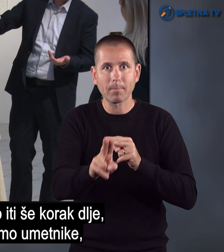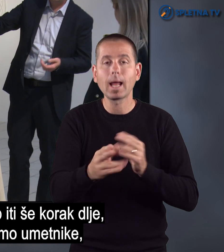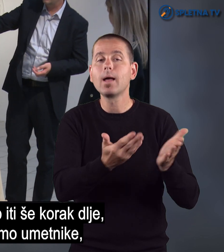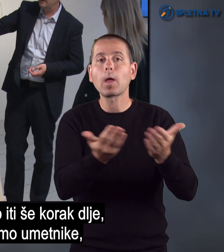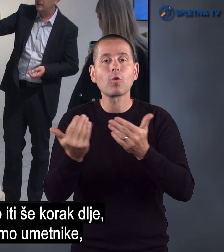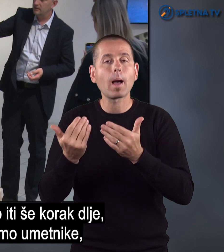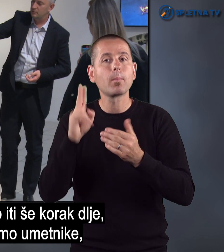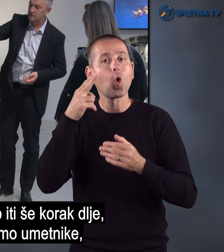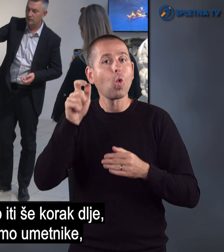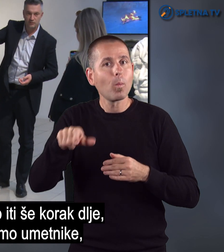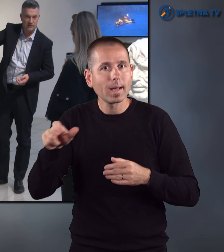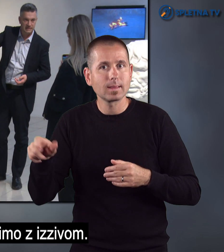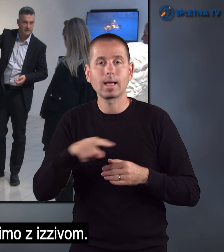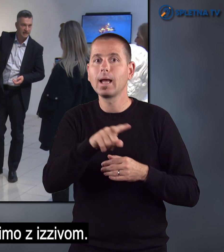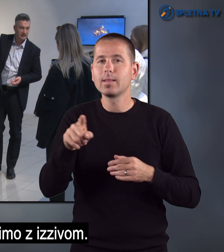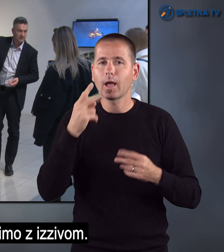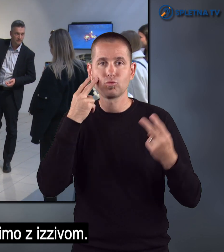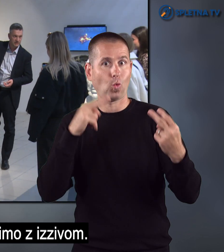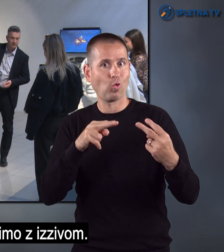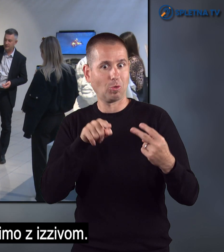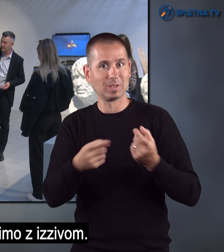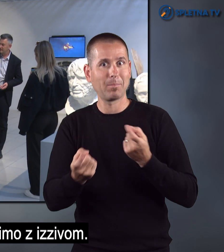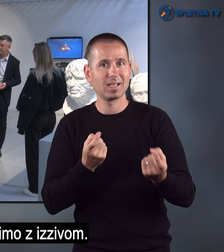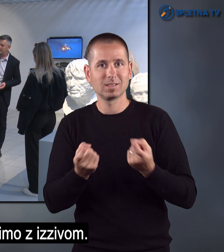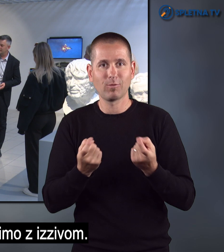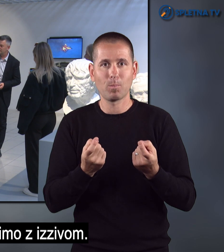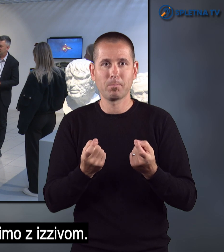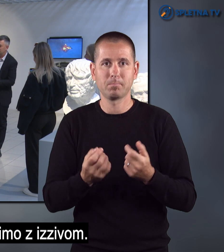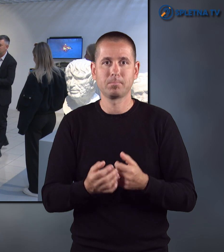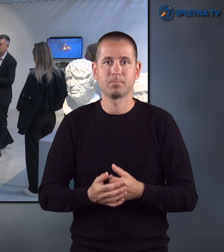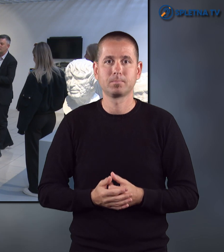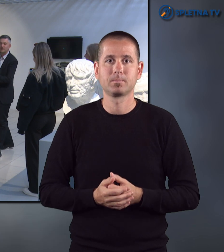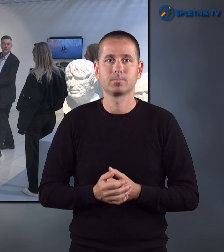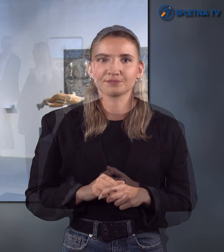dalje, da povabimo umetnike, da jih soočimo z izzivom.